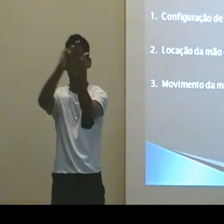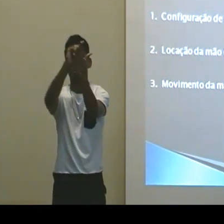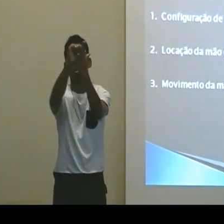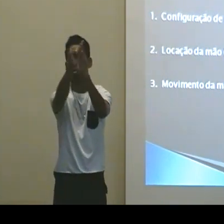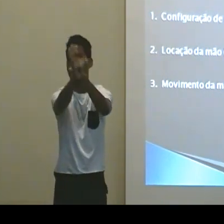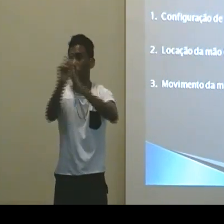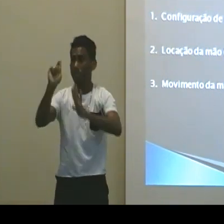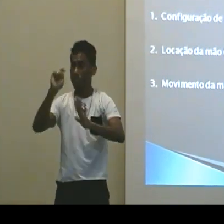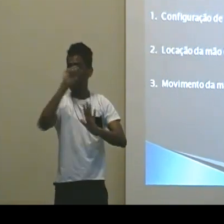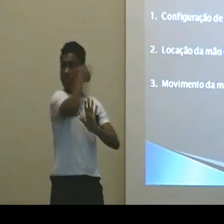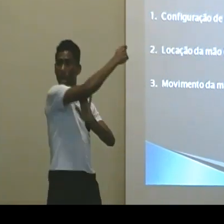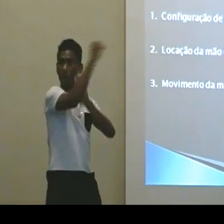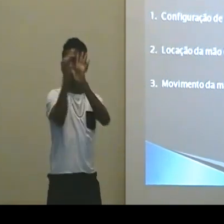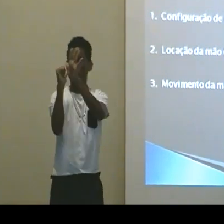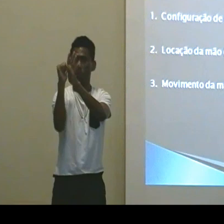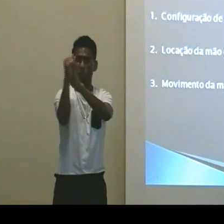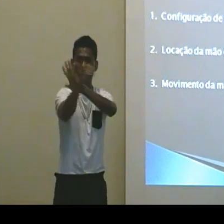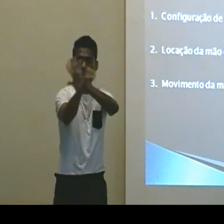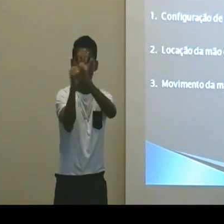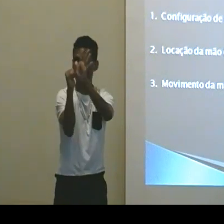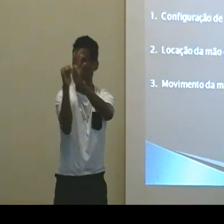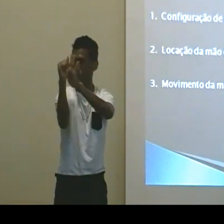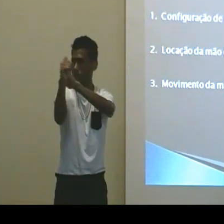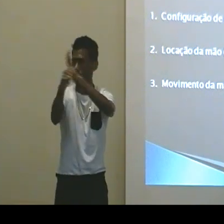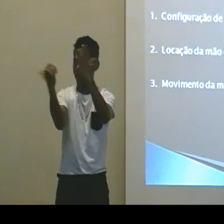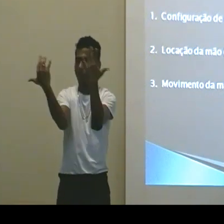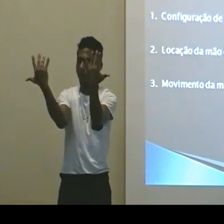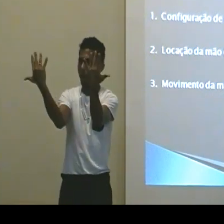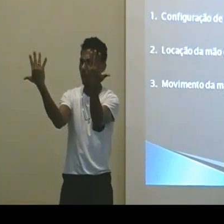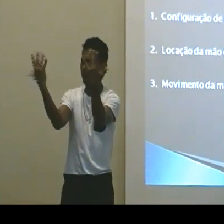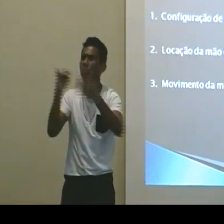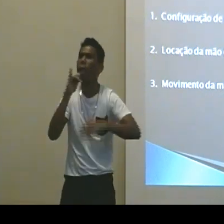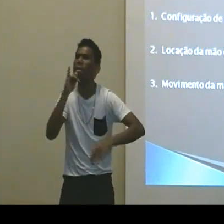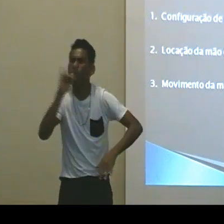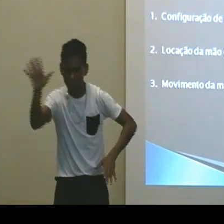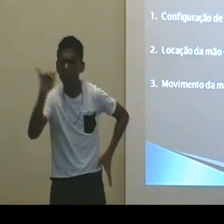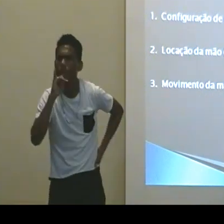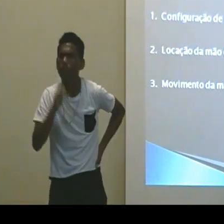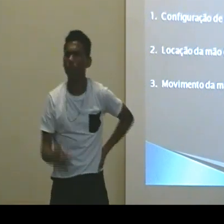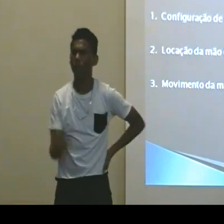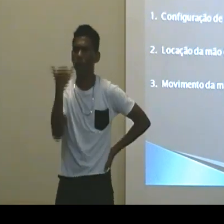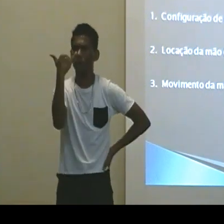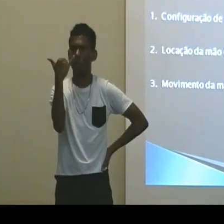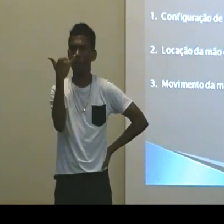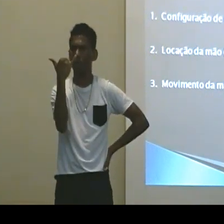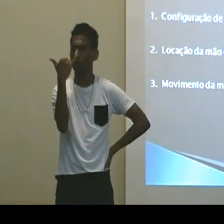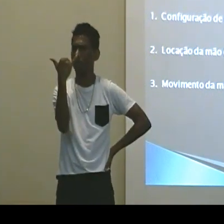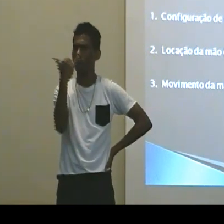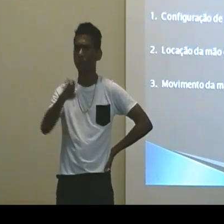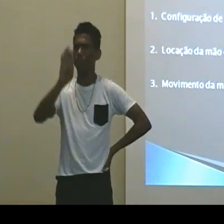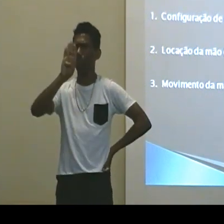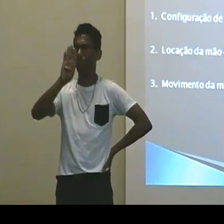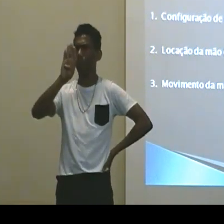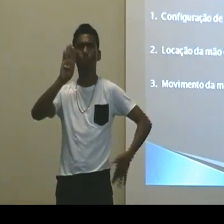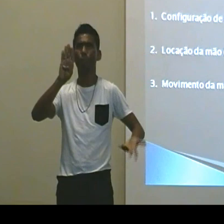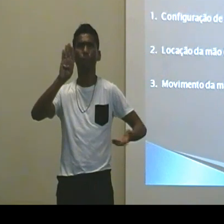ele fala primeiro das mãos. Existem configuração de mão. Essa é uma configuração, essa é